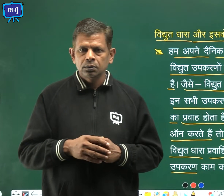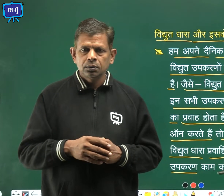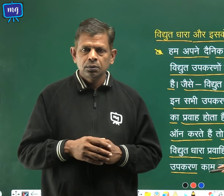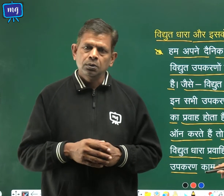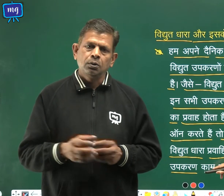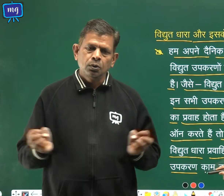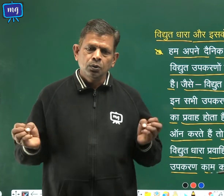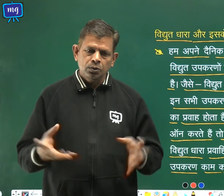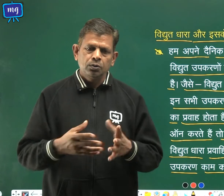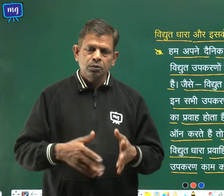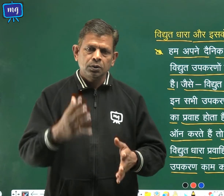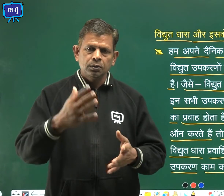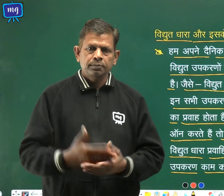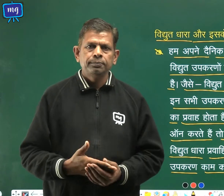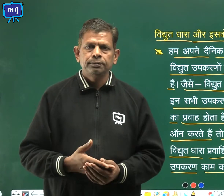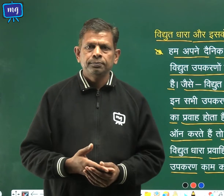काम करने लगते हैं।